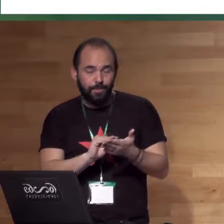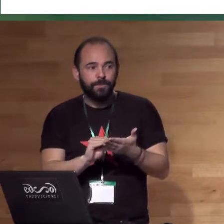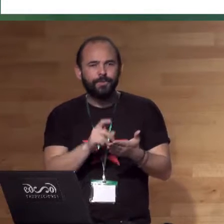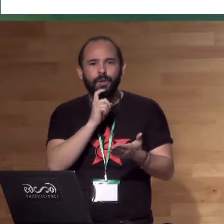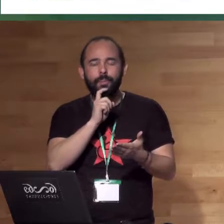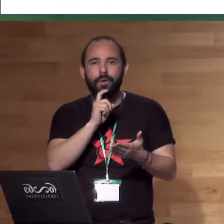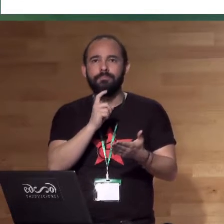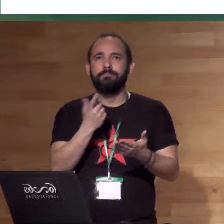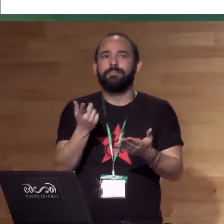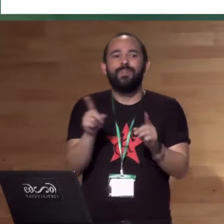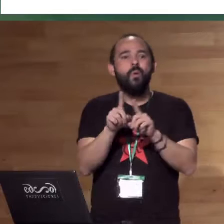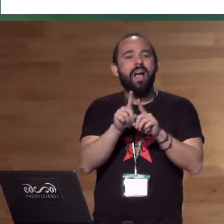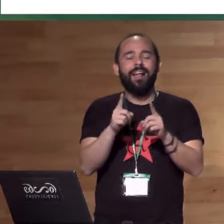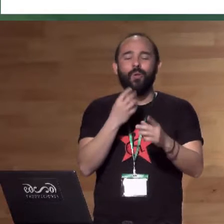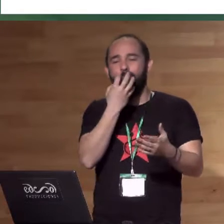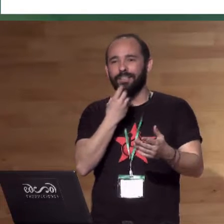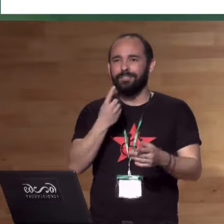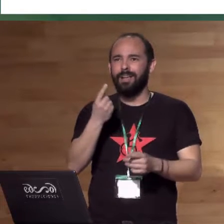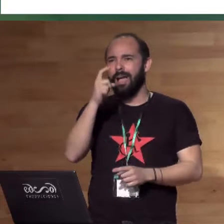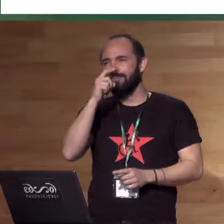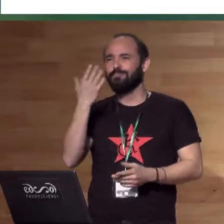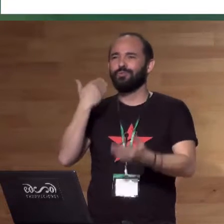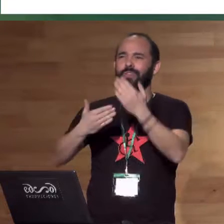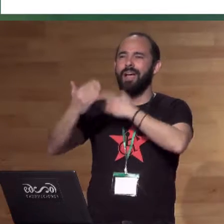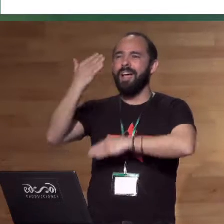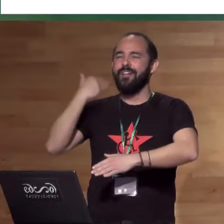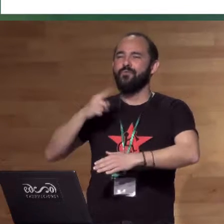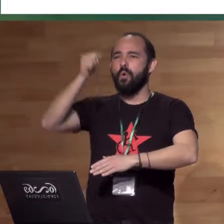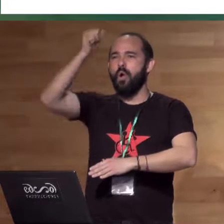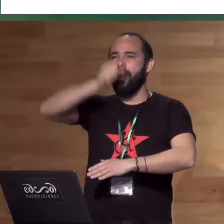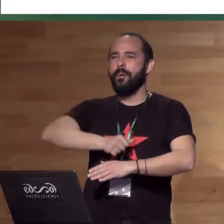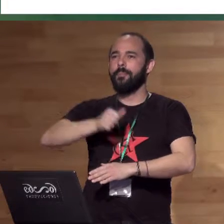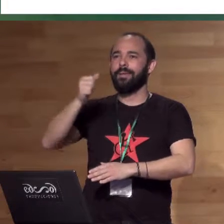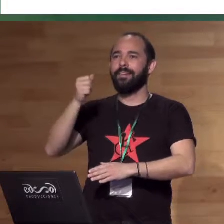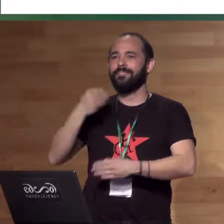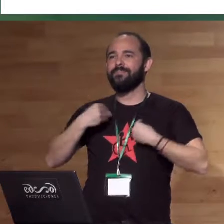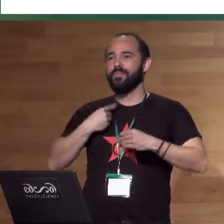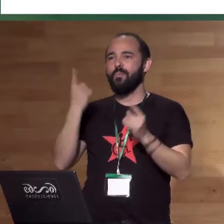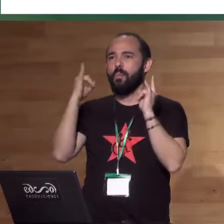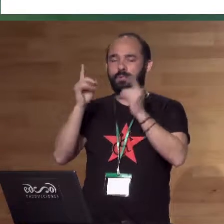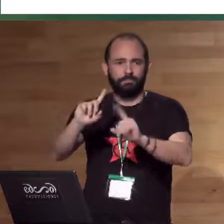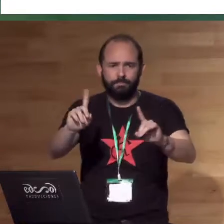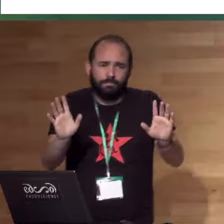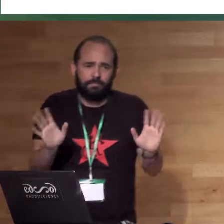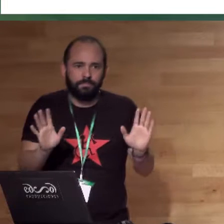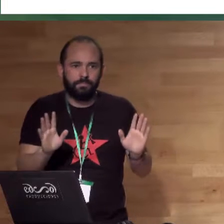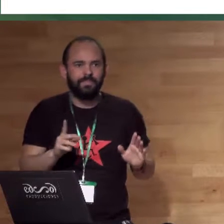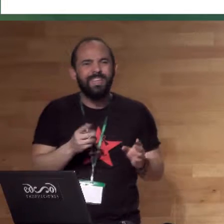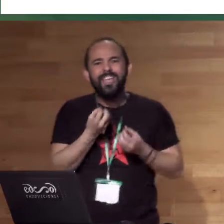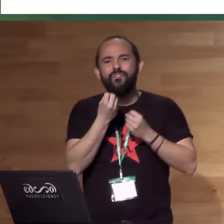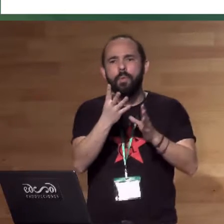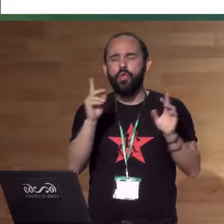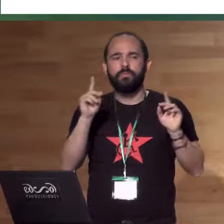Empezamos a redactar el guión y es igual que un cuento. Había una vez un hombre que vivía en un bosque.